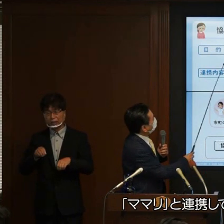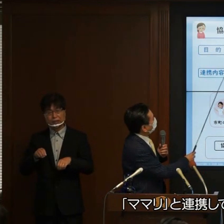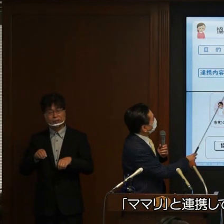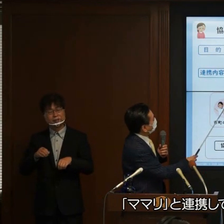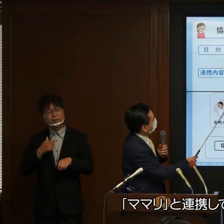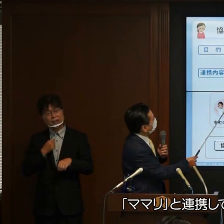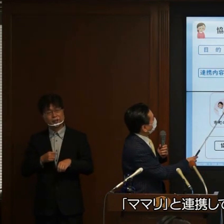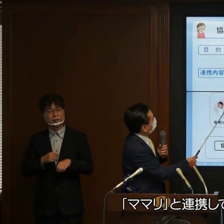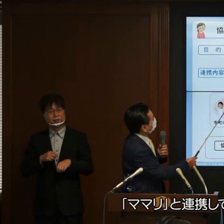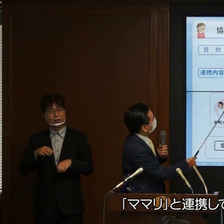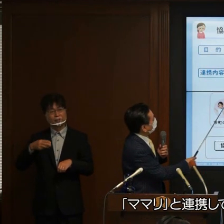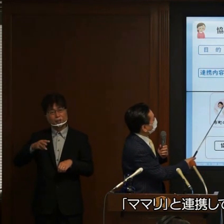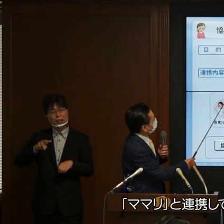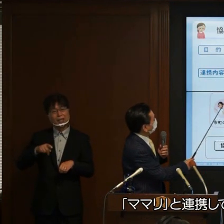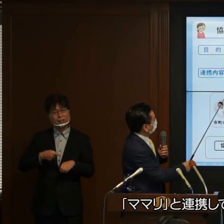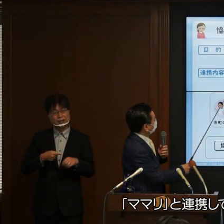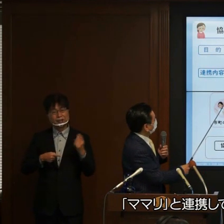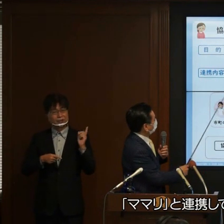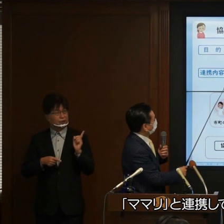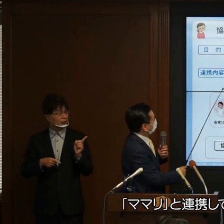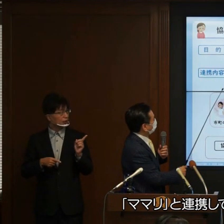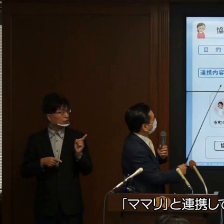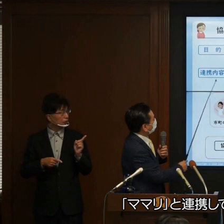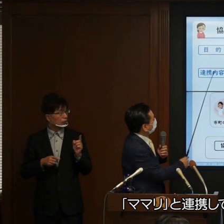と連携して、